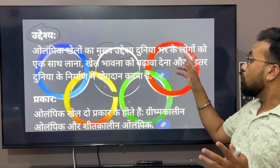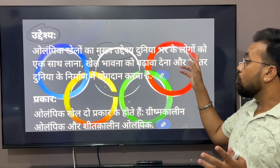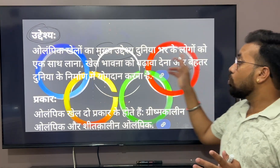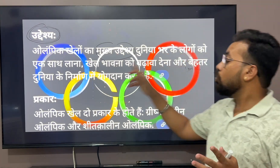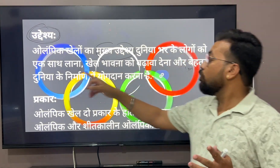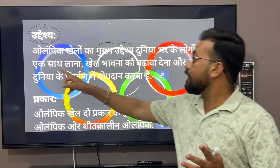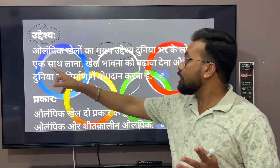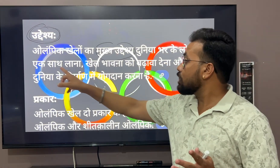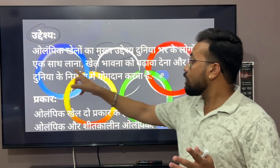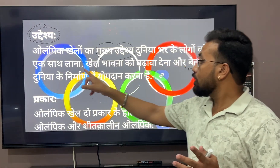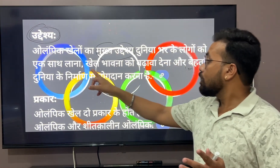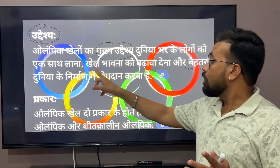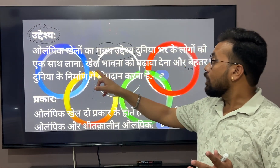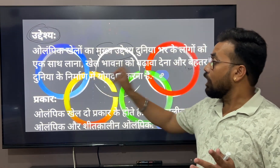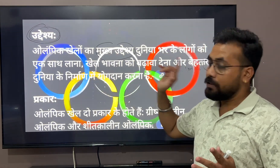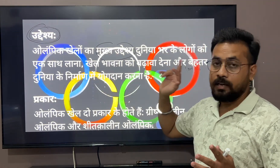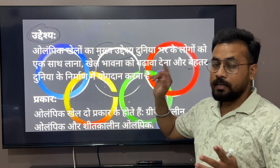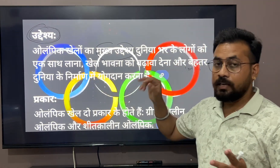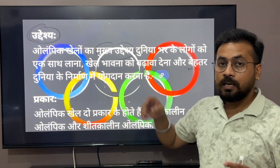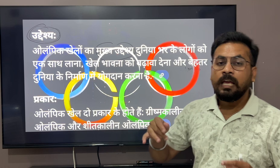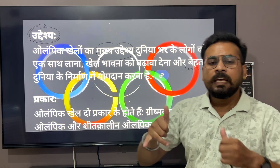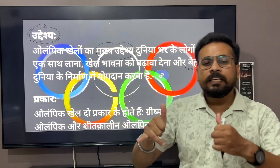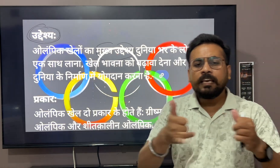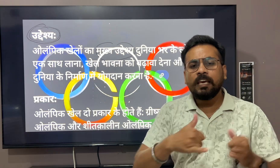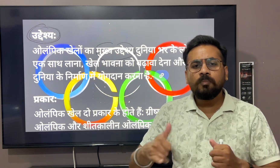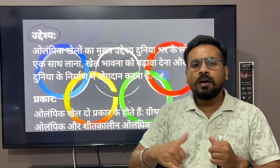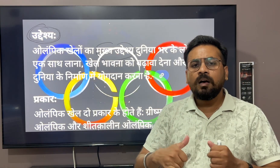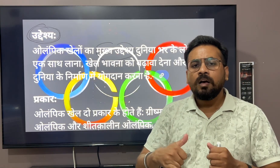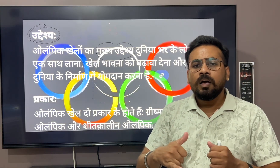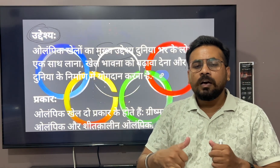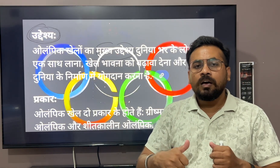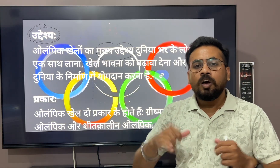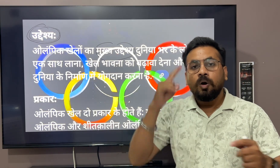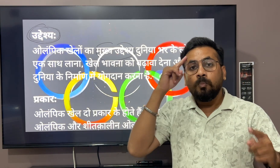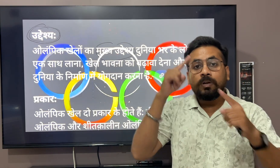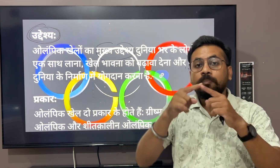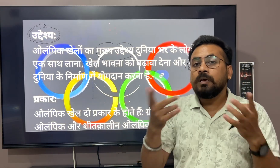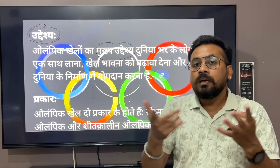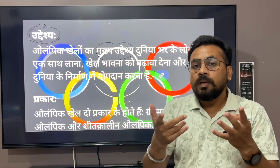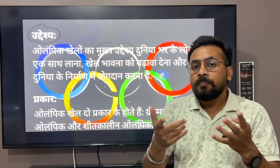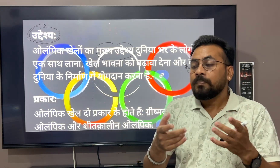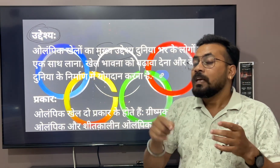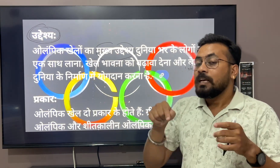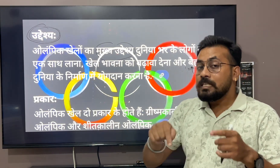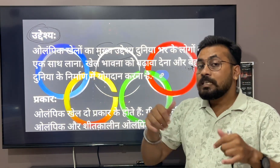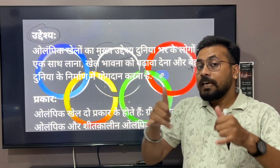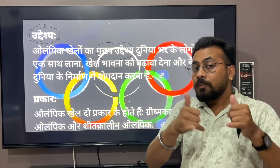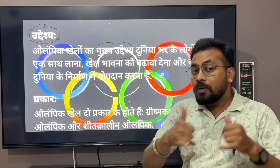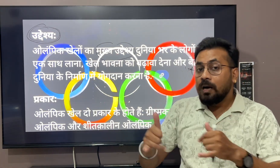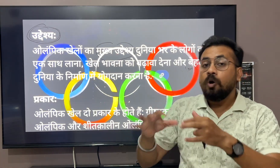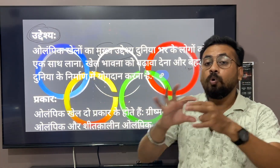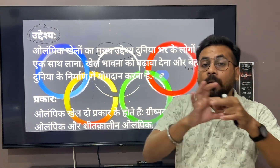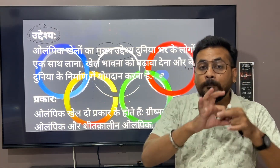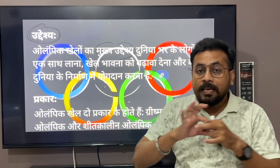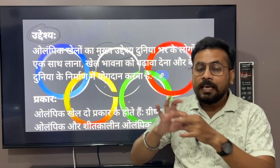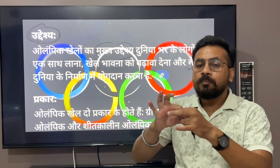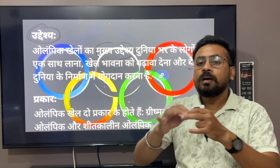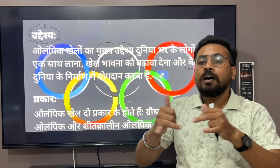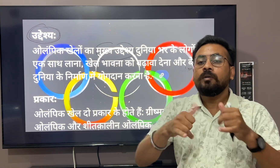लोगों को एक साथ लाता है, ठीक है ना। ये गेम का है ना मोटिव क्या है, इस गेम का, ओलंपिक गेम का